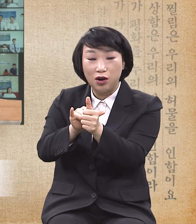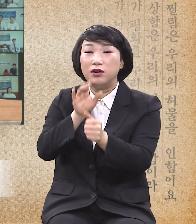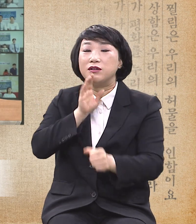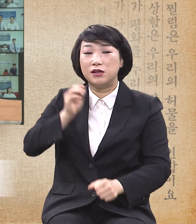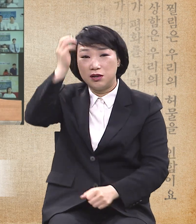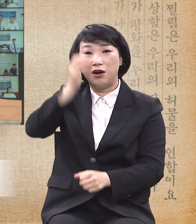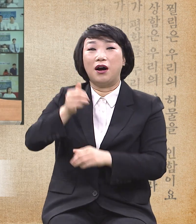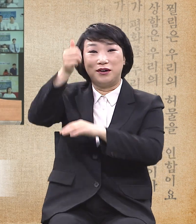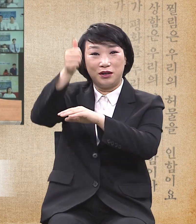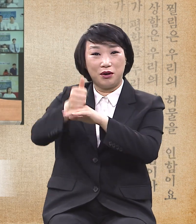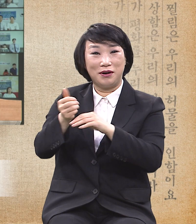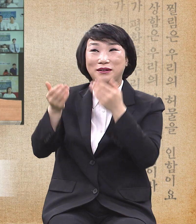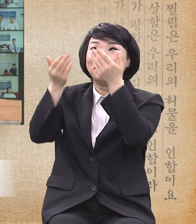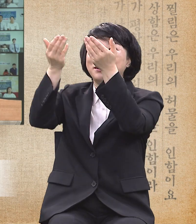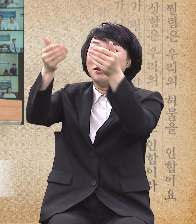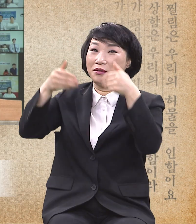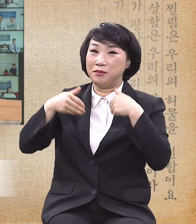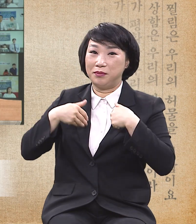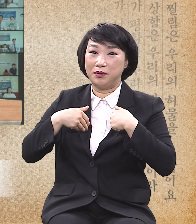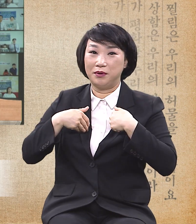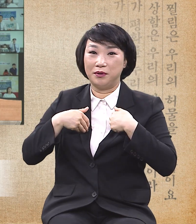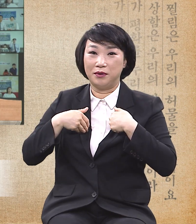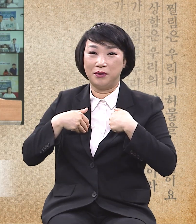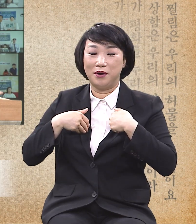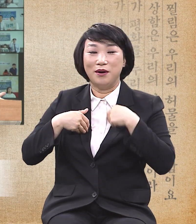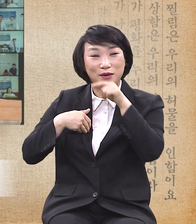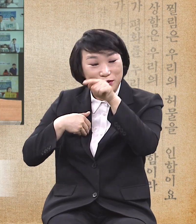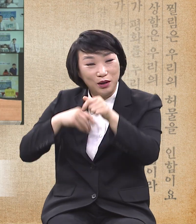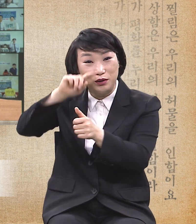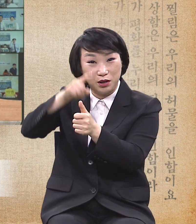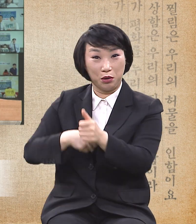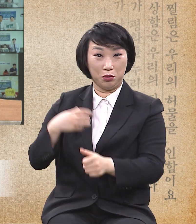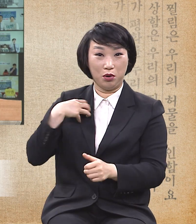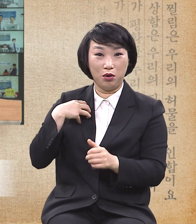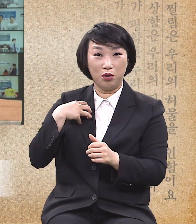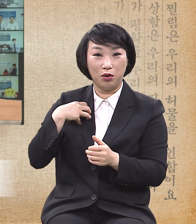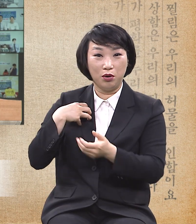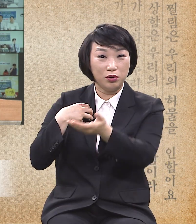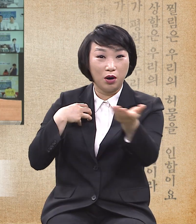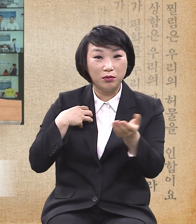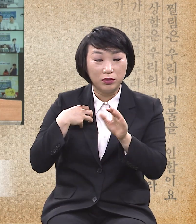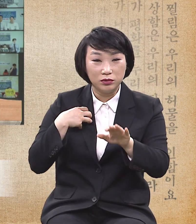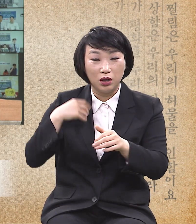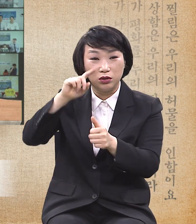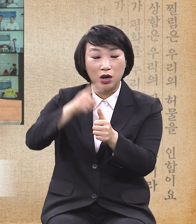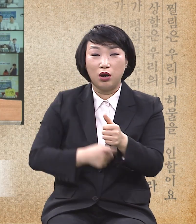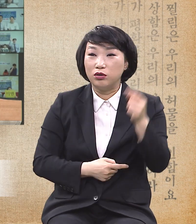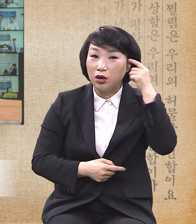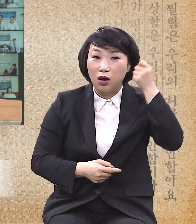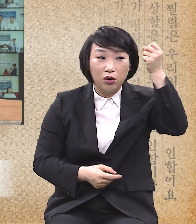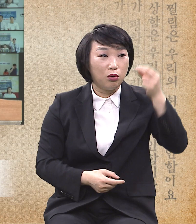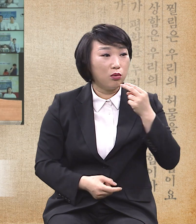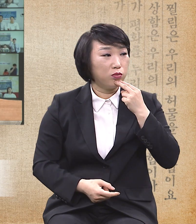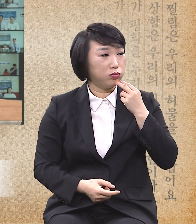신령한 작품을 내야 된다 이 말입니다. 너무 당연한데 왜 당연한 것이 당연하지